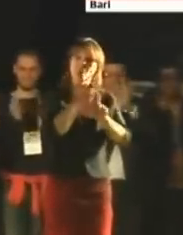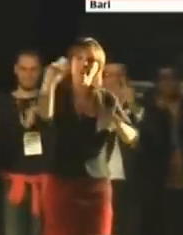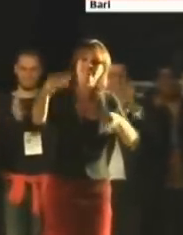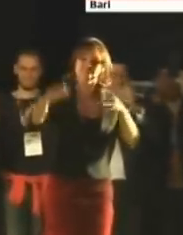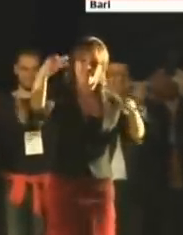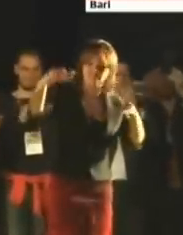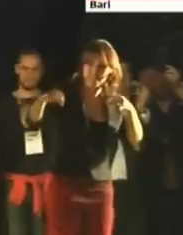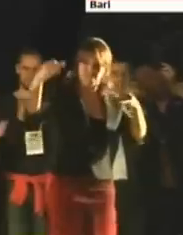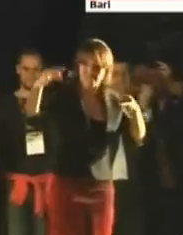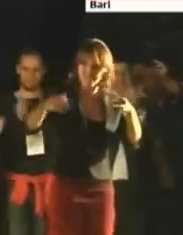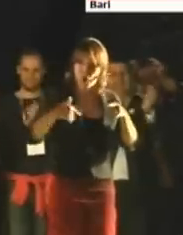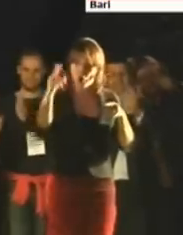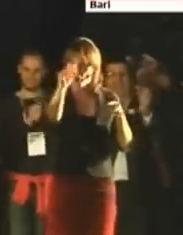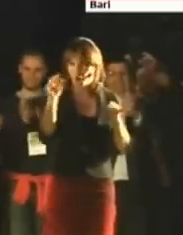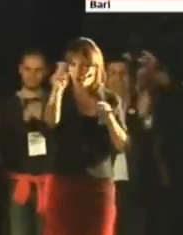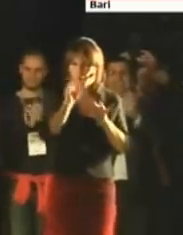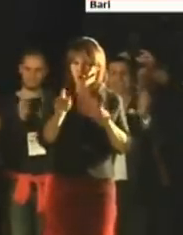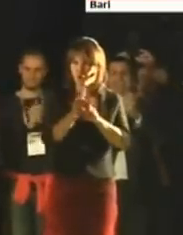Non hanno capito niente,